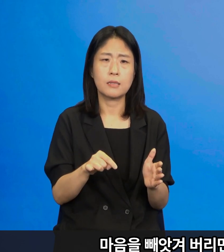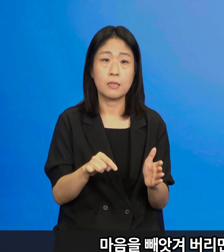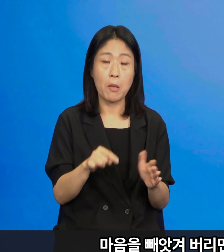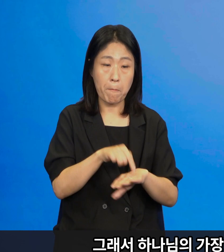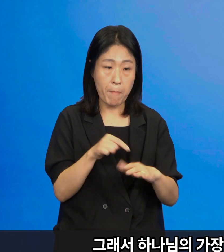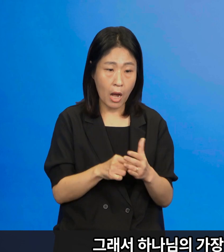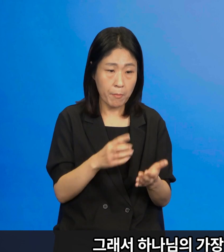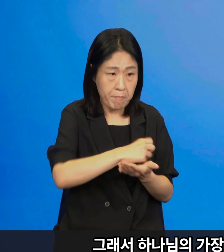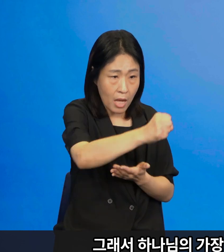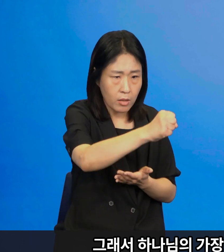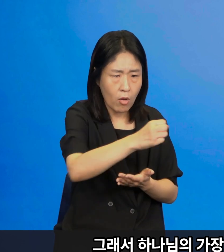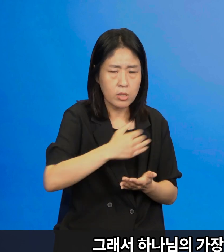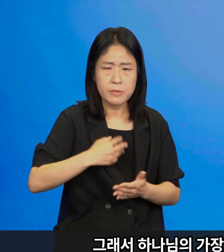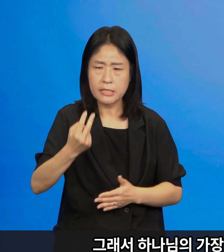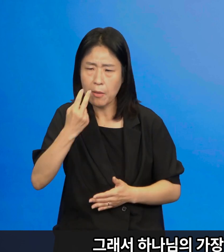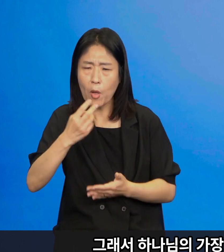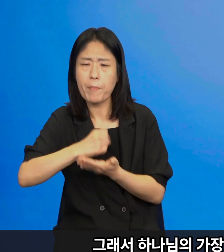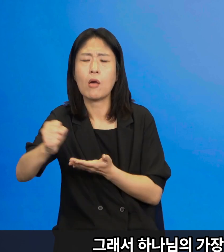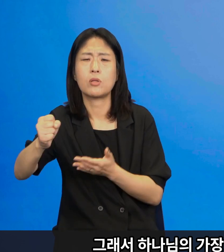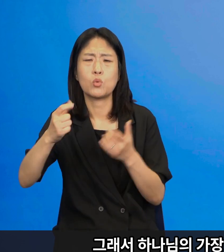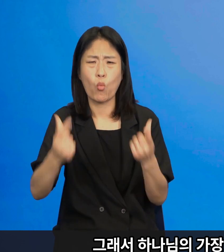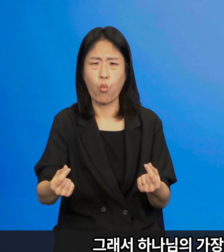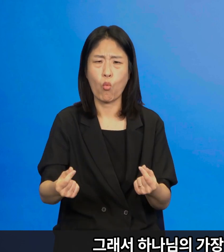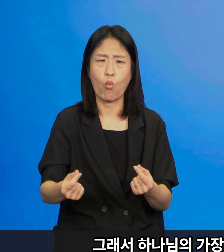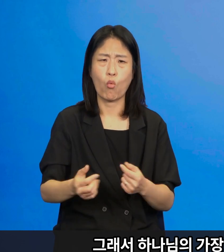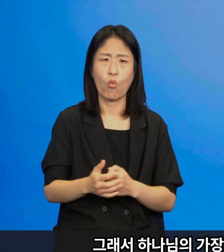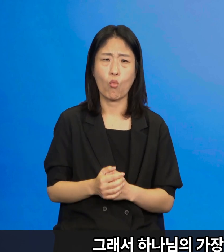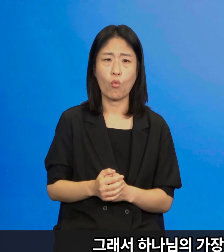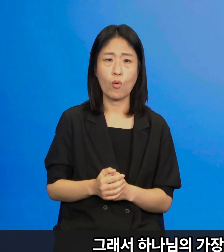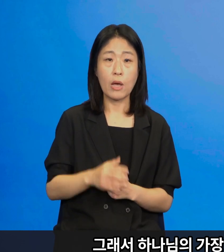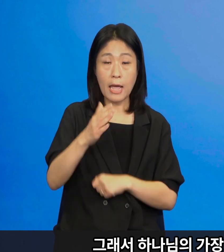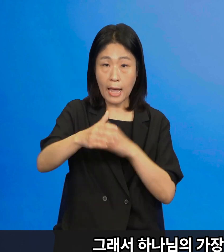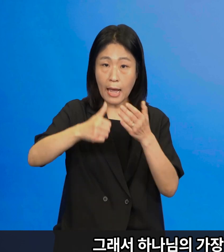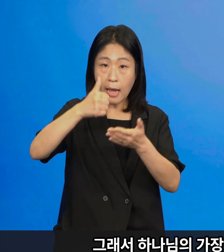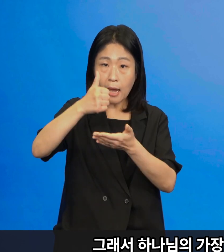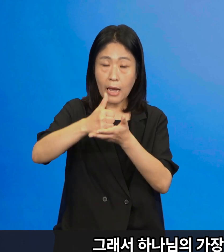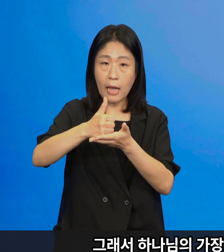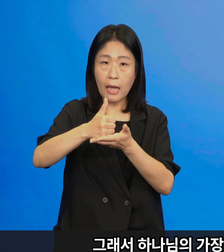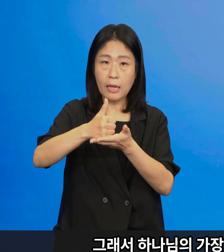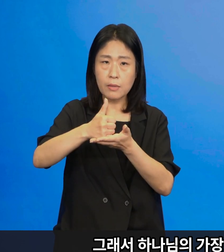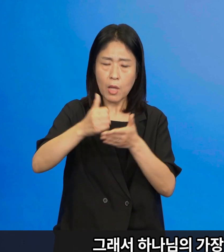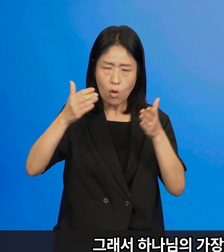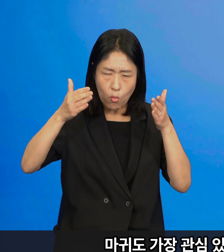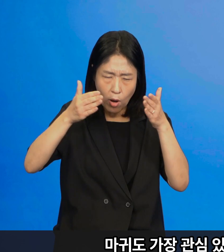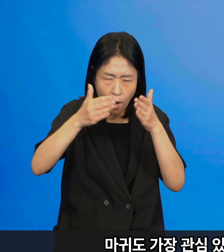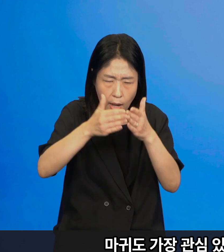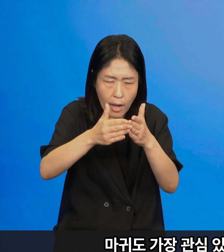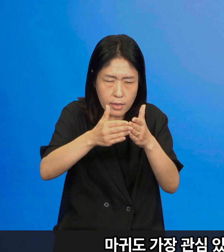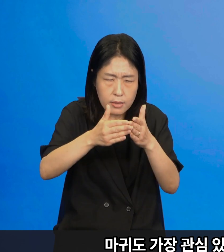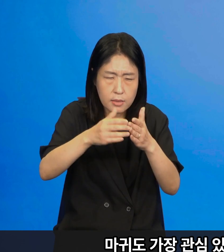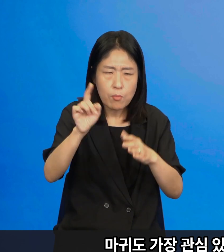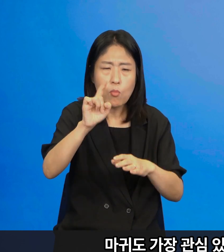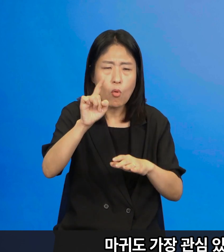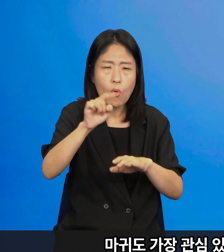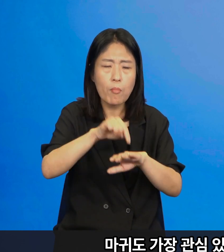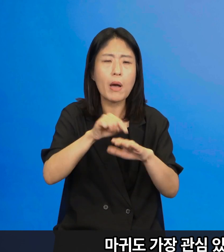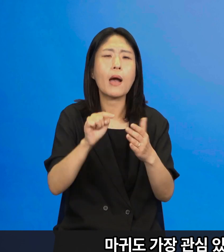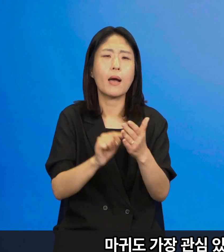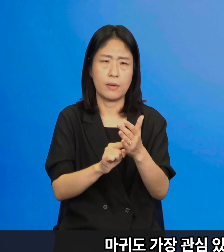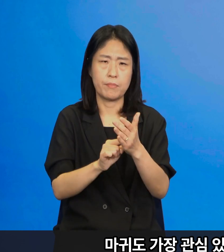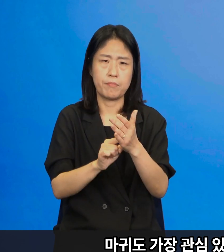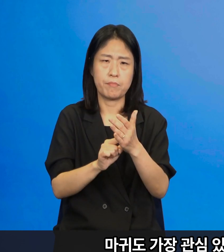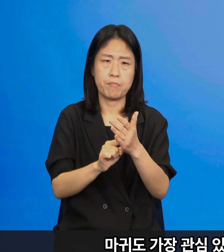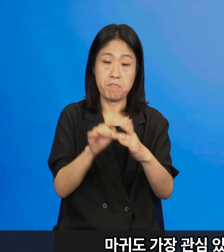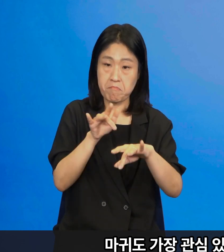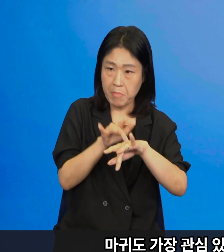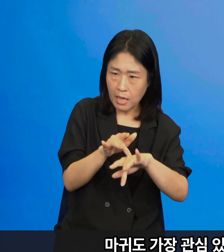거예요. 그래서 하나님의 가장 관심도 여러분의 마음이고 마귀도 가장 관심 있어 하는